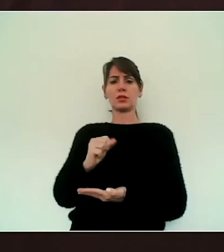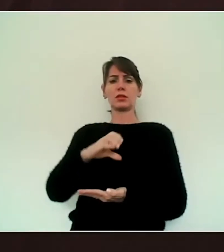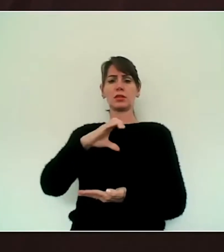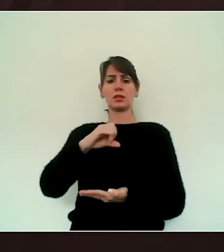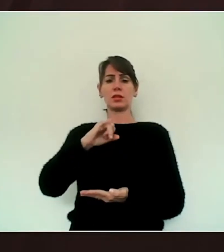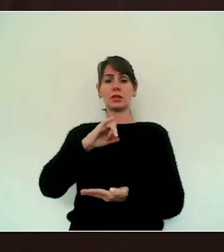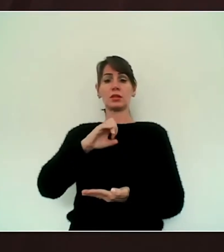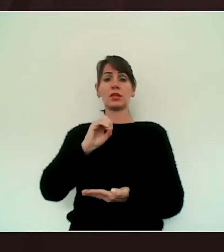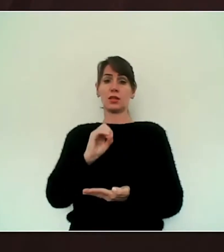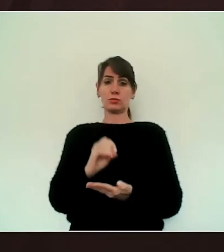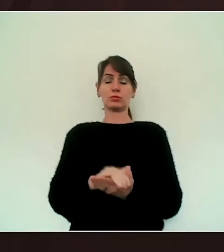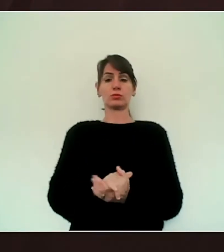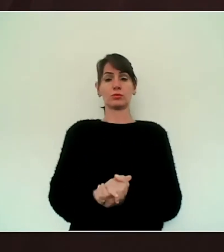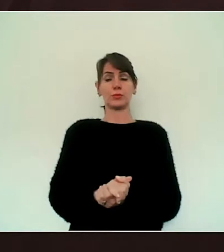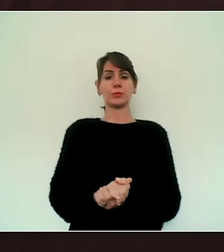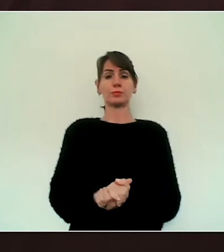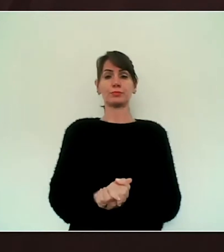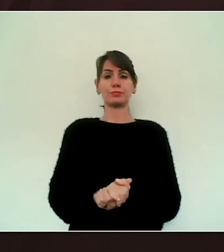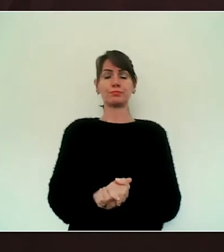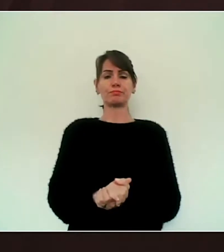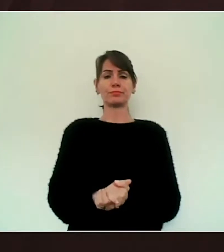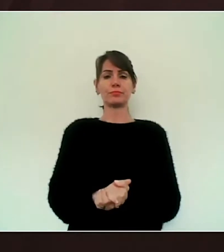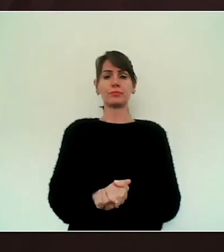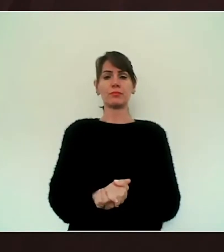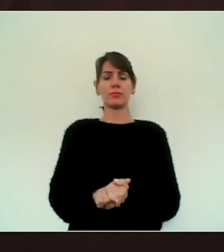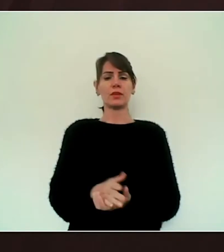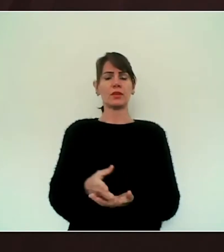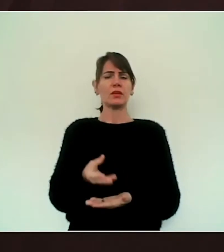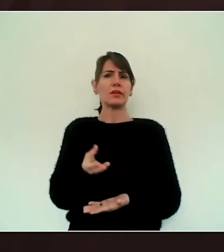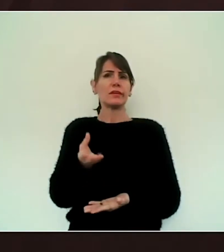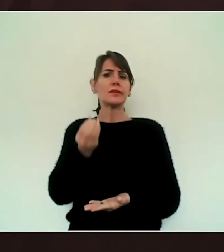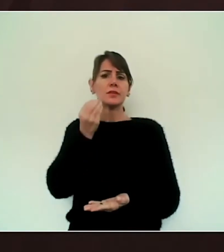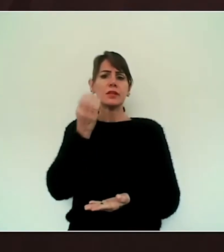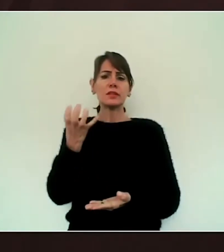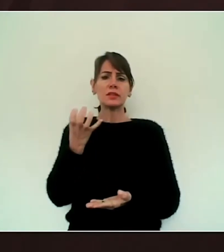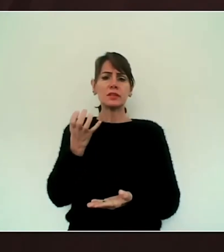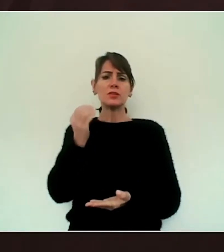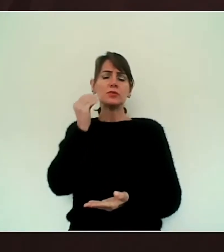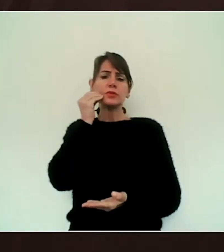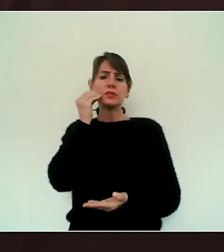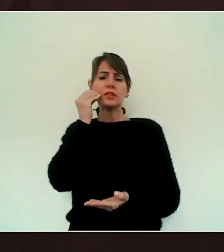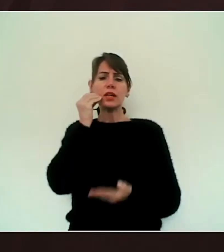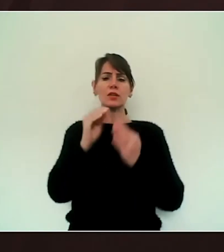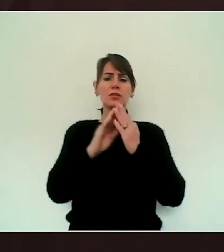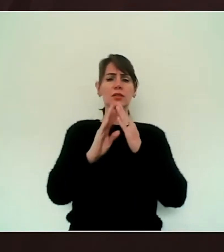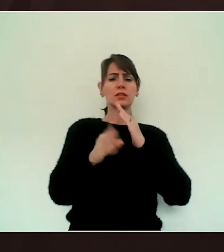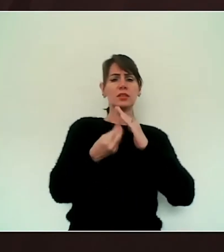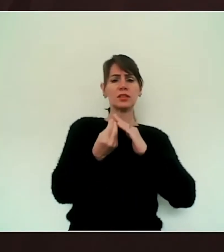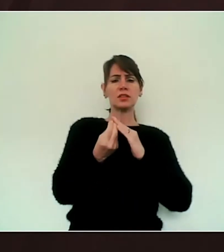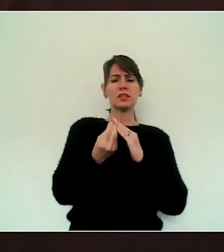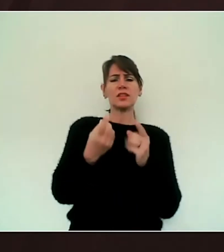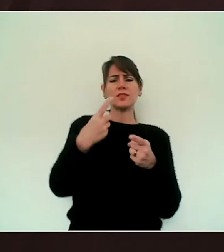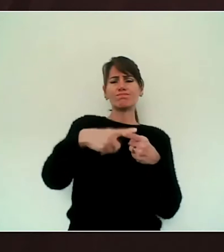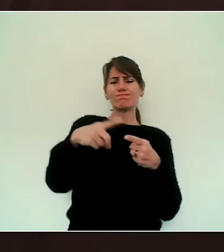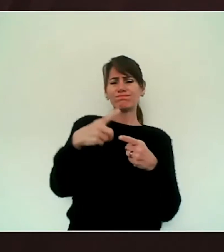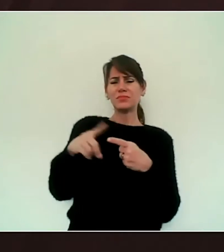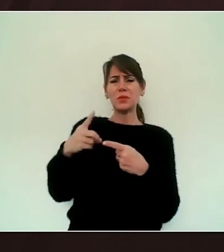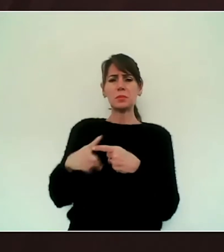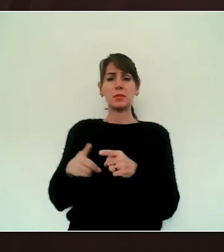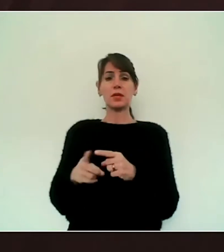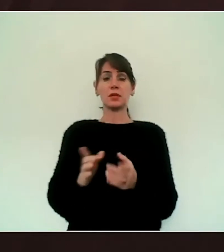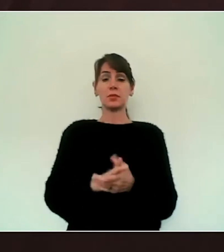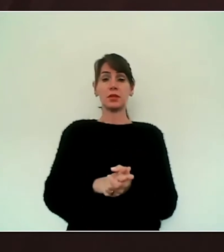tentando não deixar a igreja virar um caos, porque nós sabemos hoje, irmãos, quem mantém a unidade da